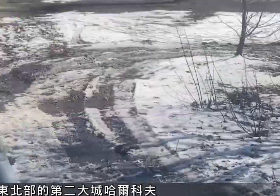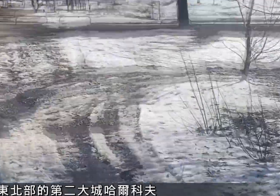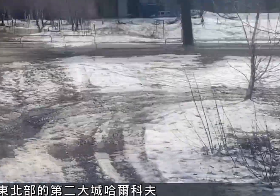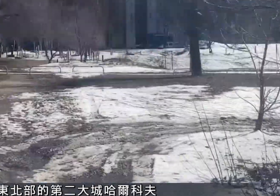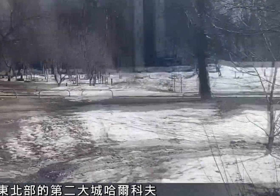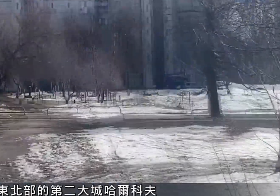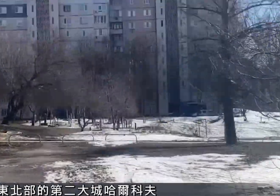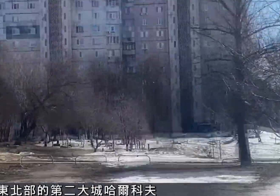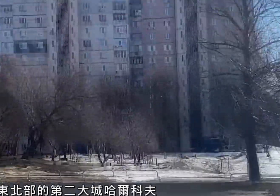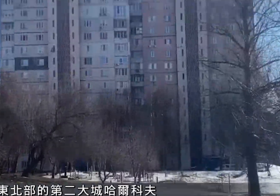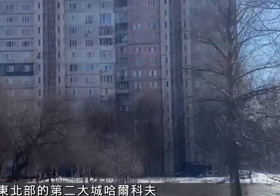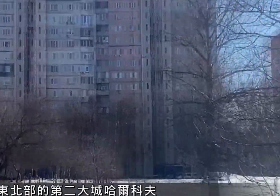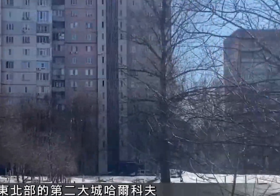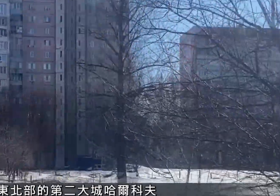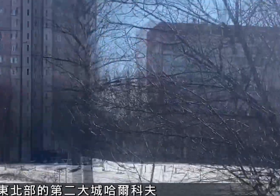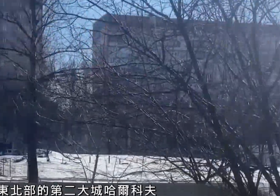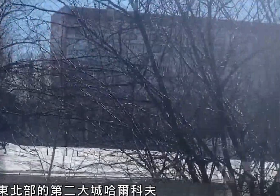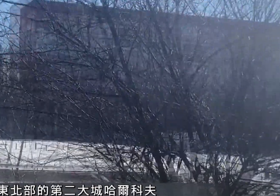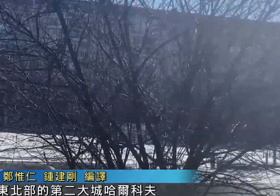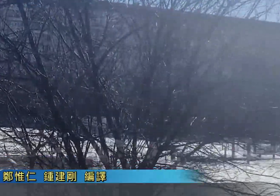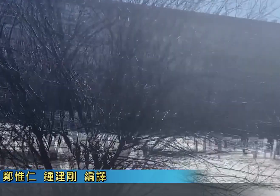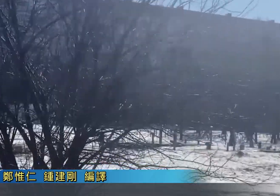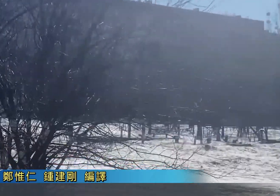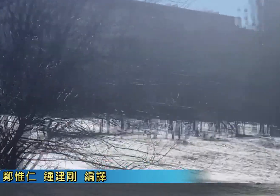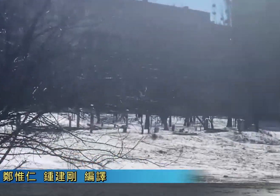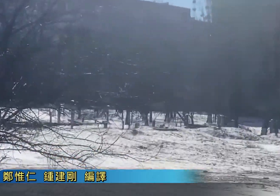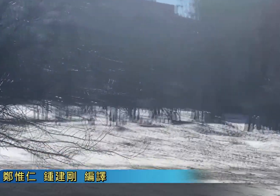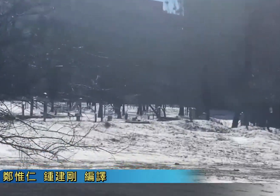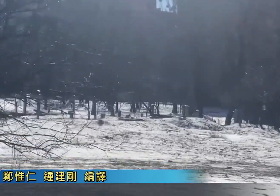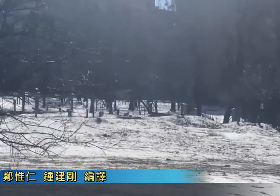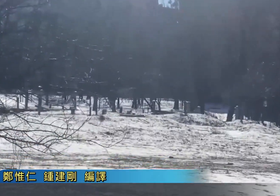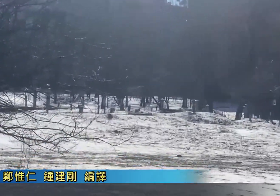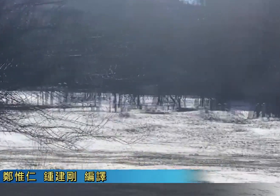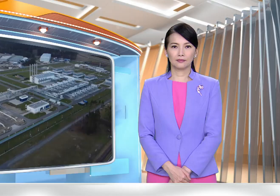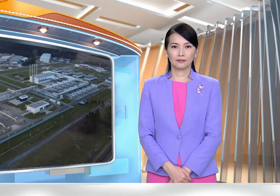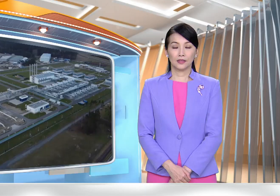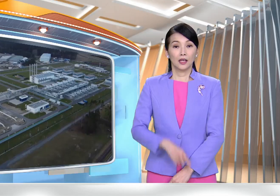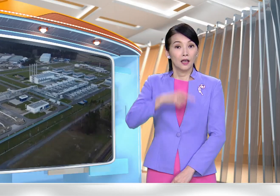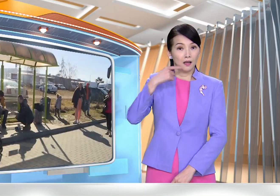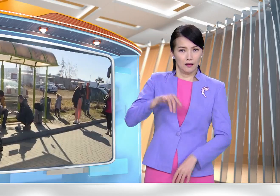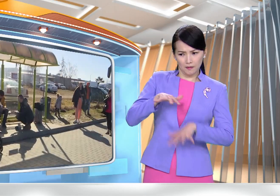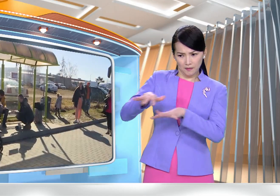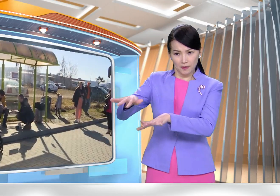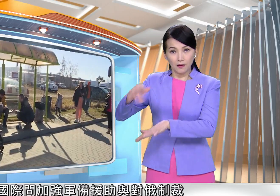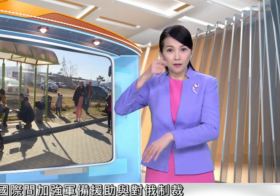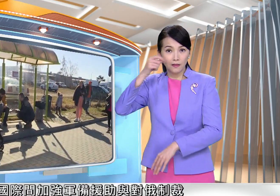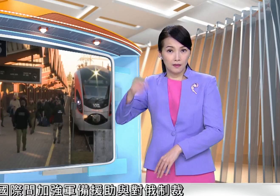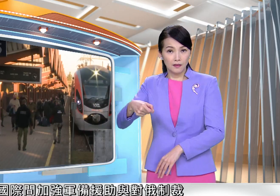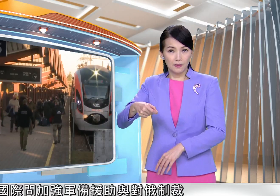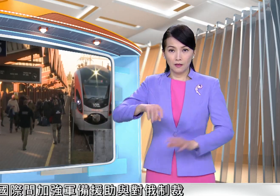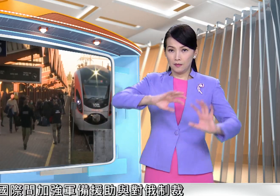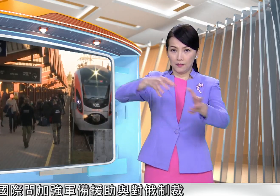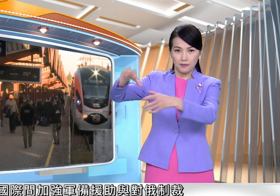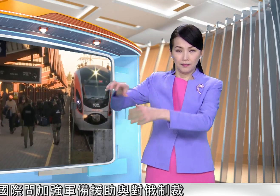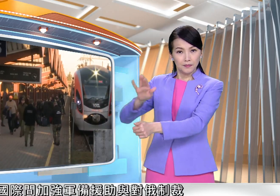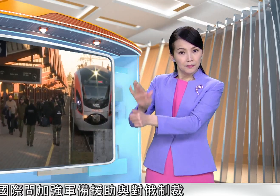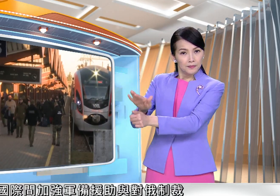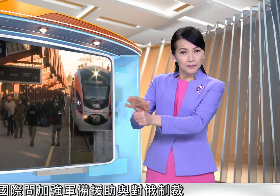军也已经完全掌控。公司新闻政委人周建刚编译。 国际间加强军备援助